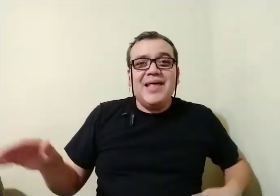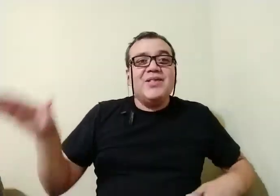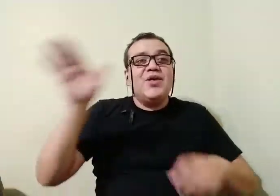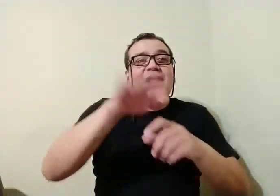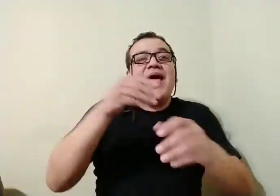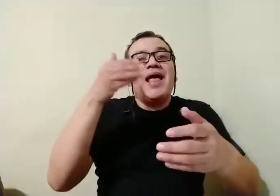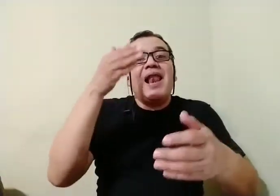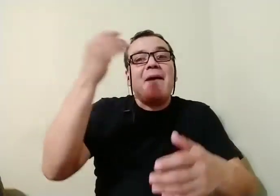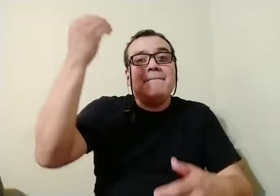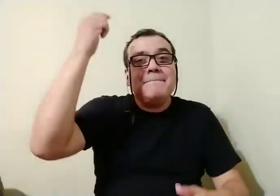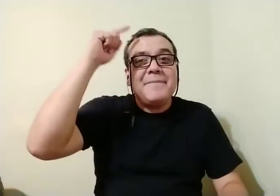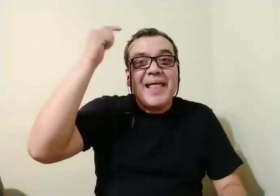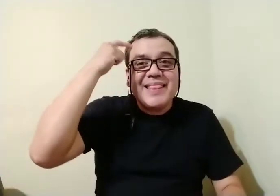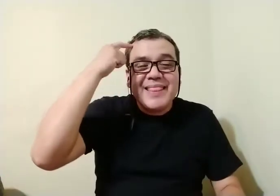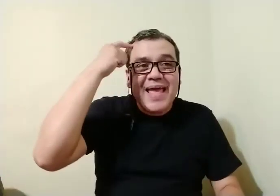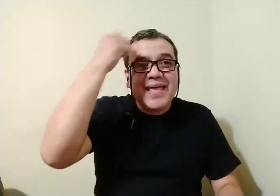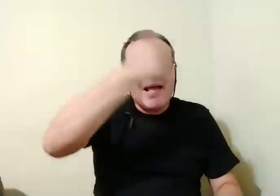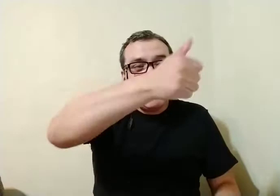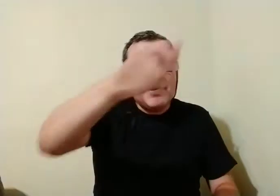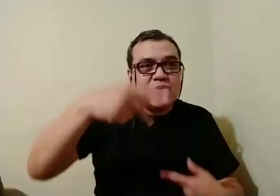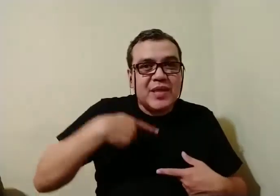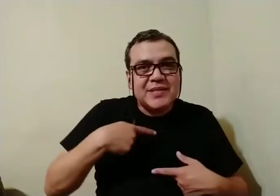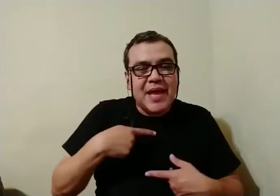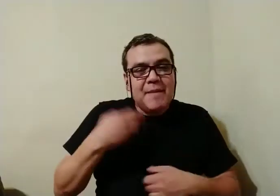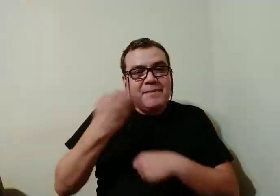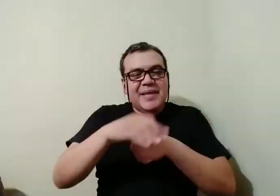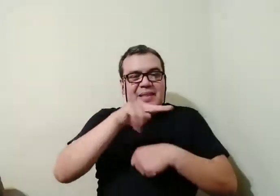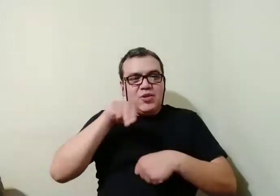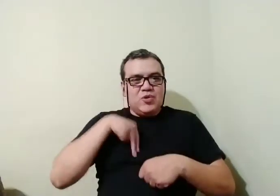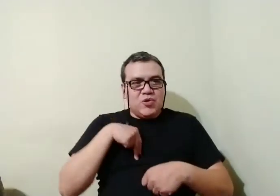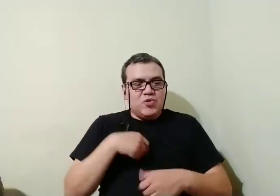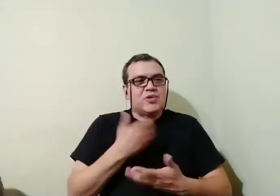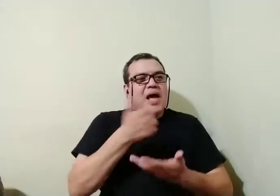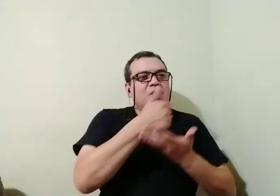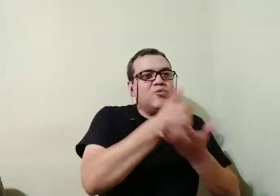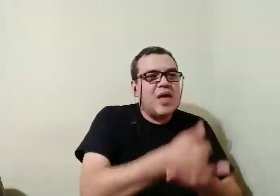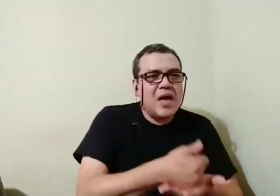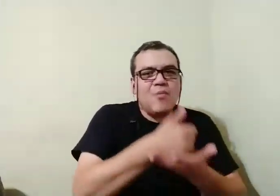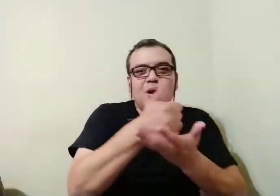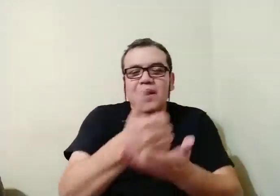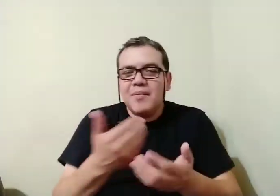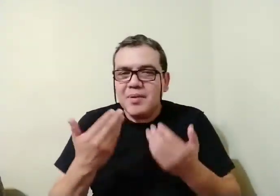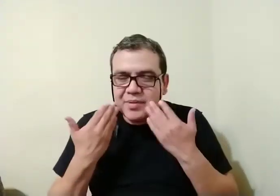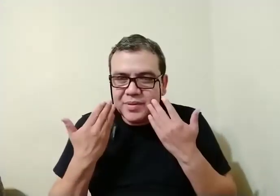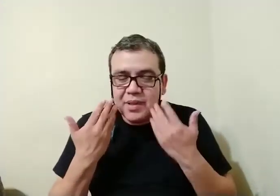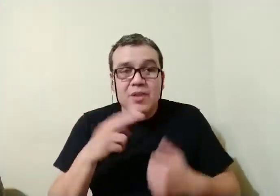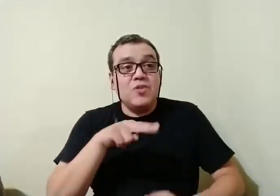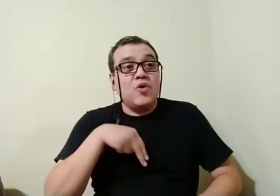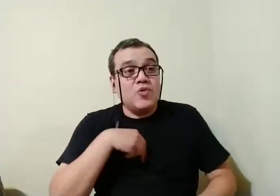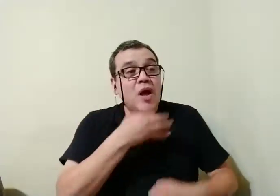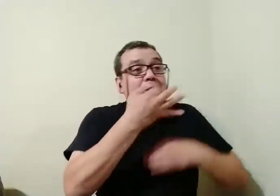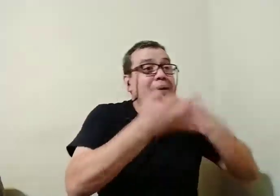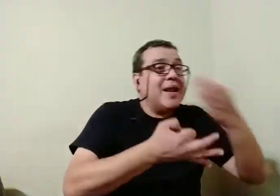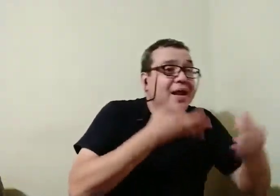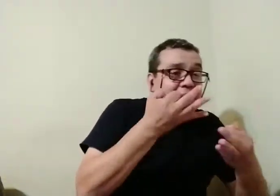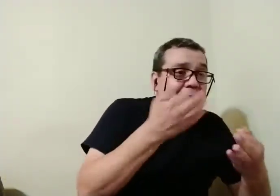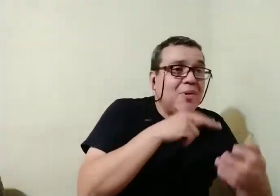bondad. Compartimos nuestro testimonio, damos un estudio bíblico, regalamos